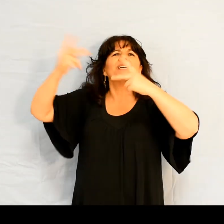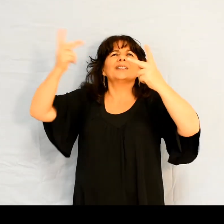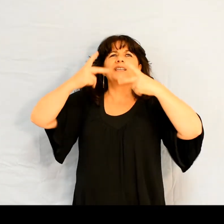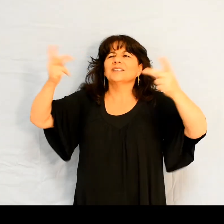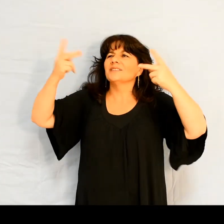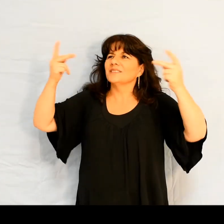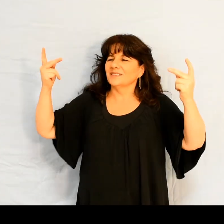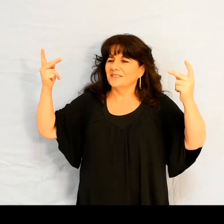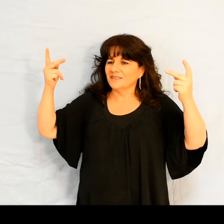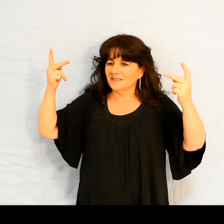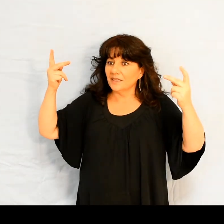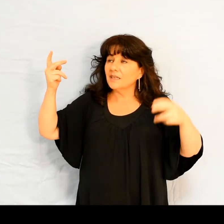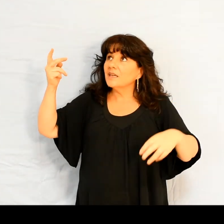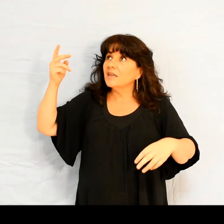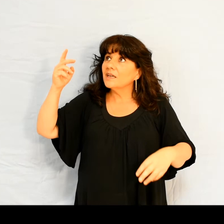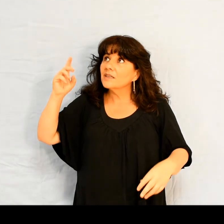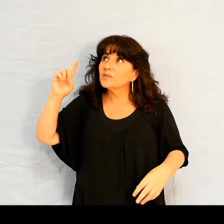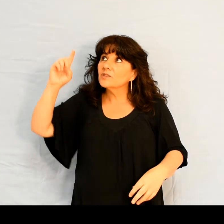Dieu, c'est un esprit brisé.